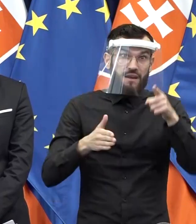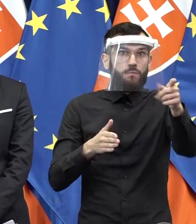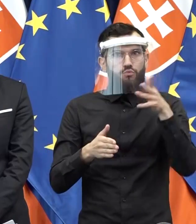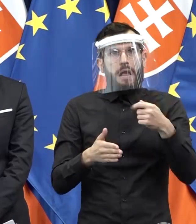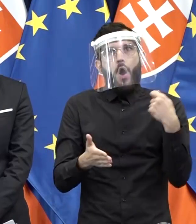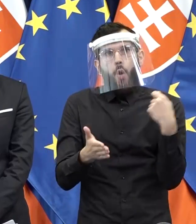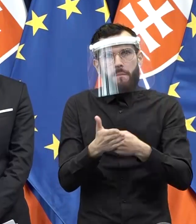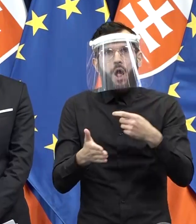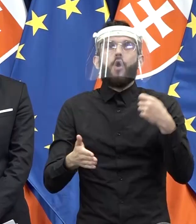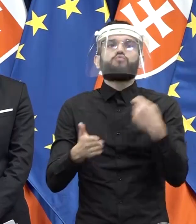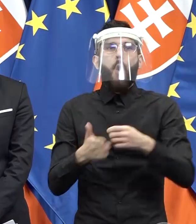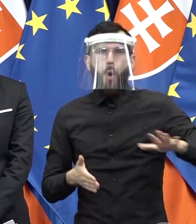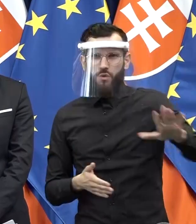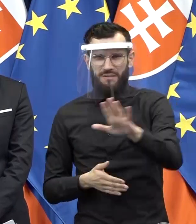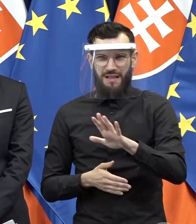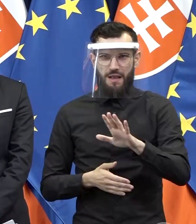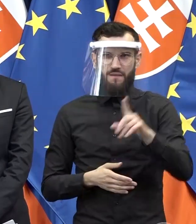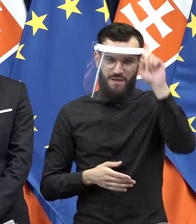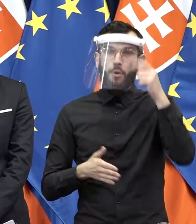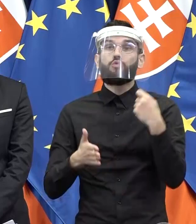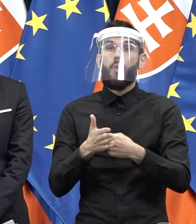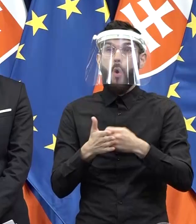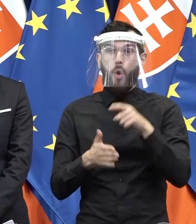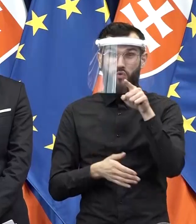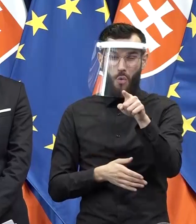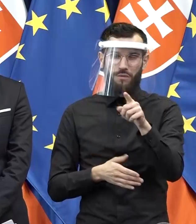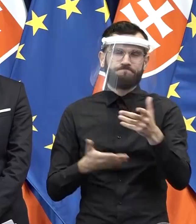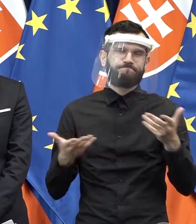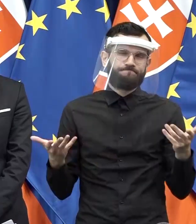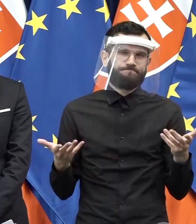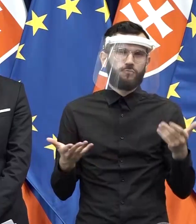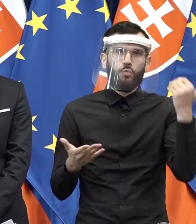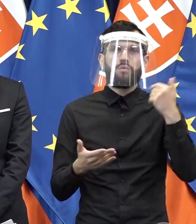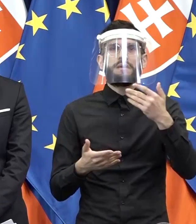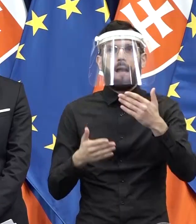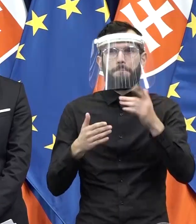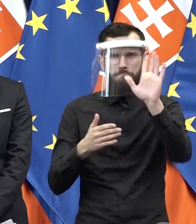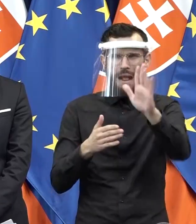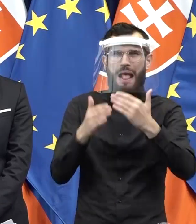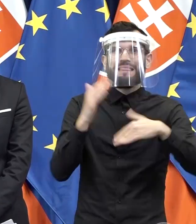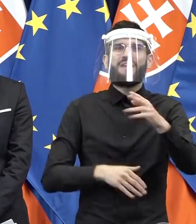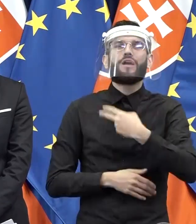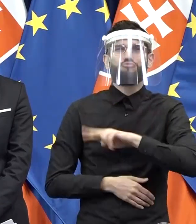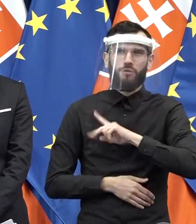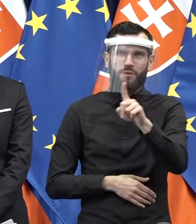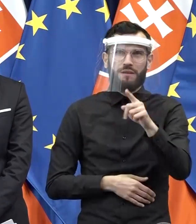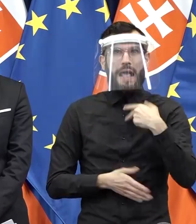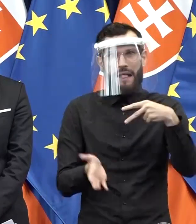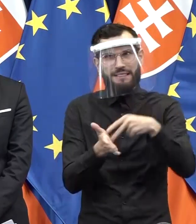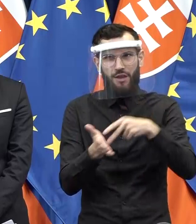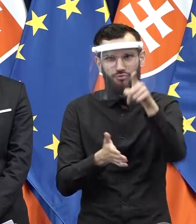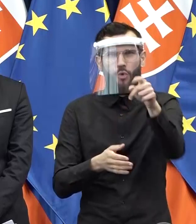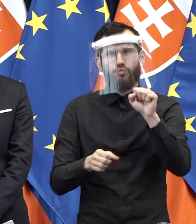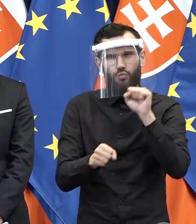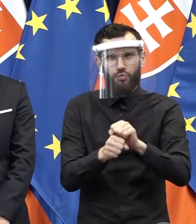na úrodnú pôdu, lebo dôchodcovia zvyčajne sú výrazne najzudpovednejší zo všetkých nás. Takže sa teším na to,